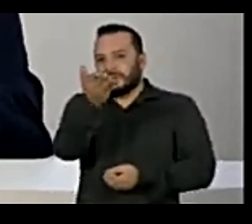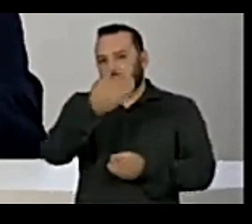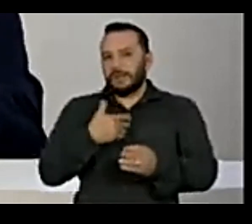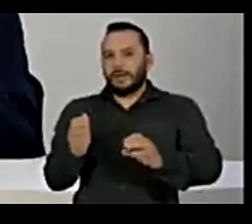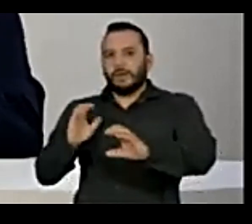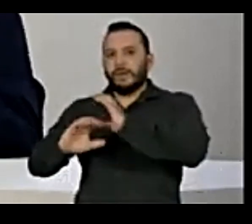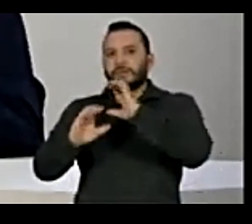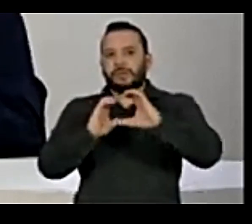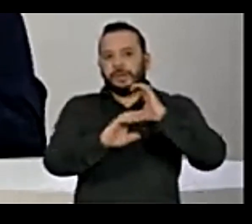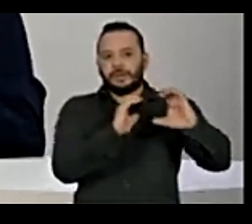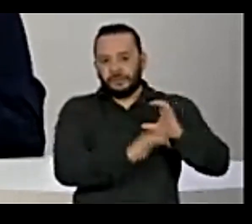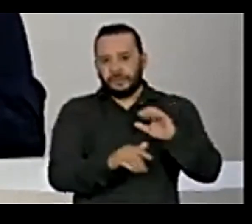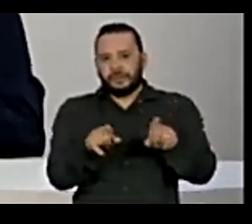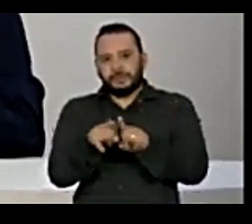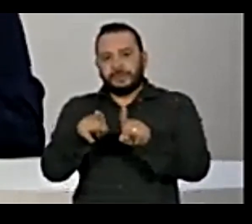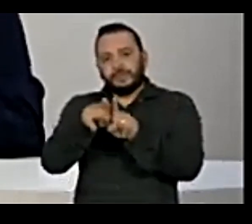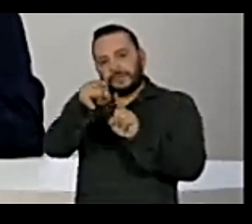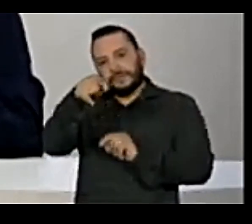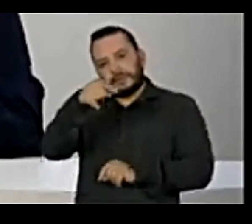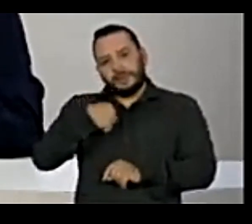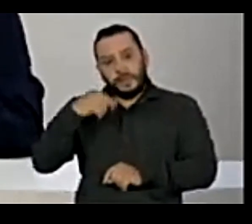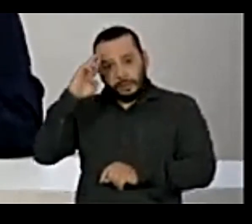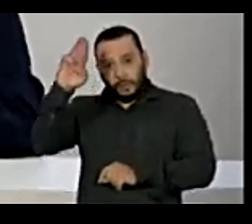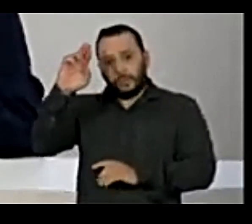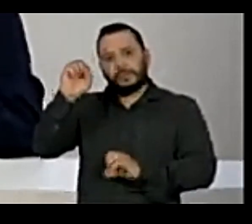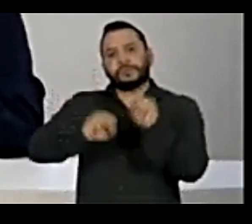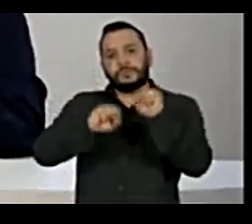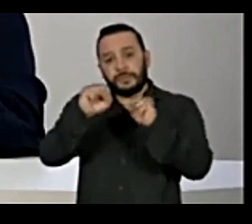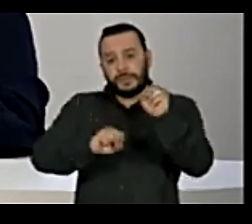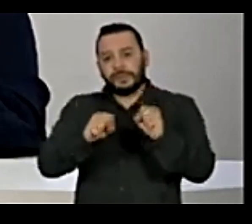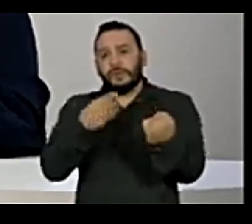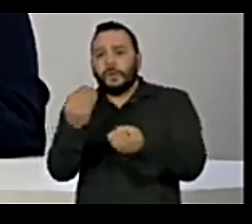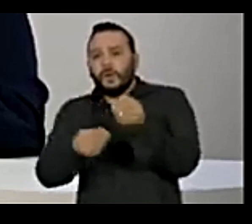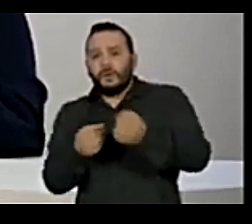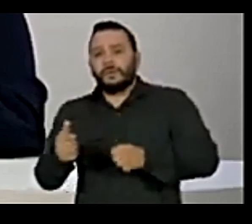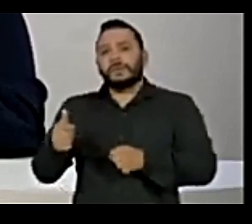como empresário, como que você analisa as estratégias